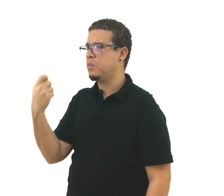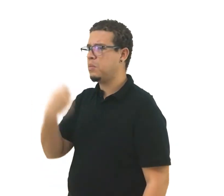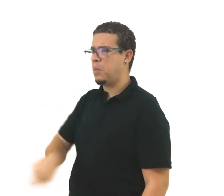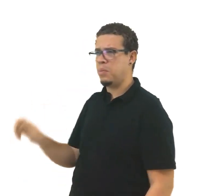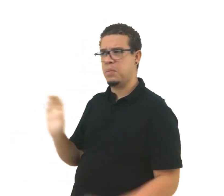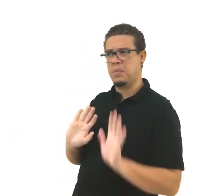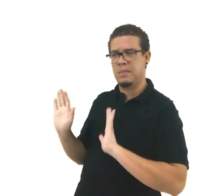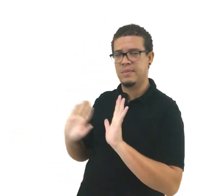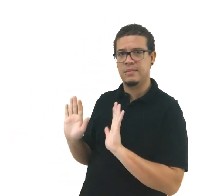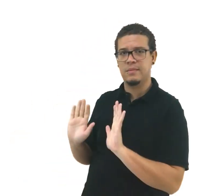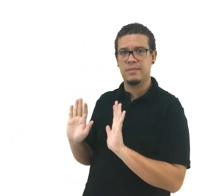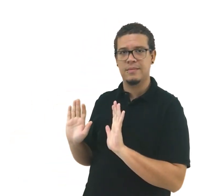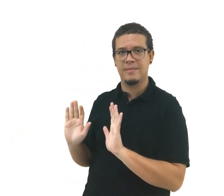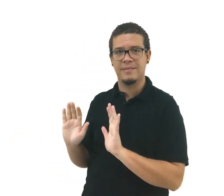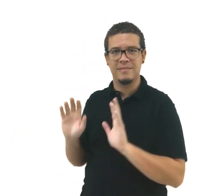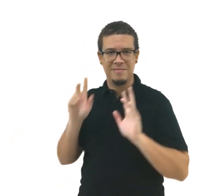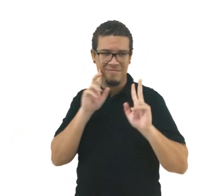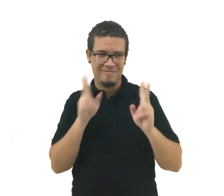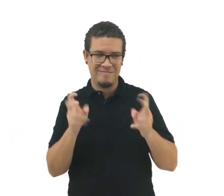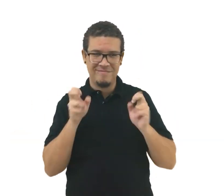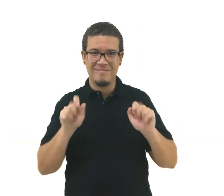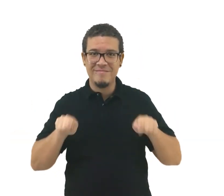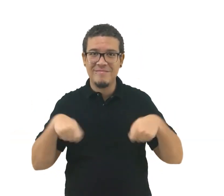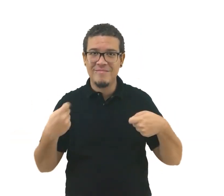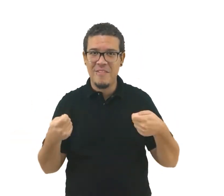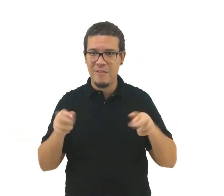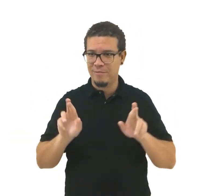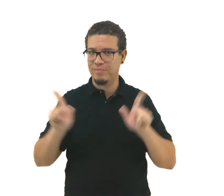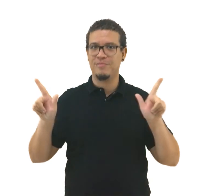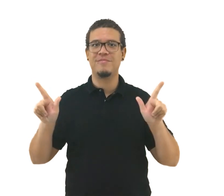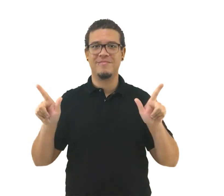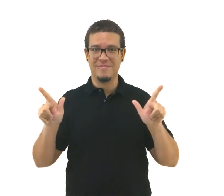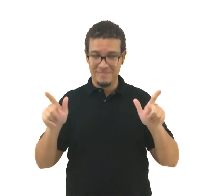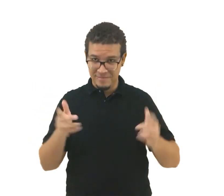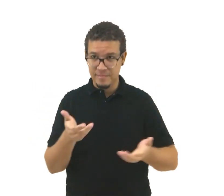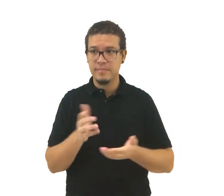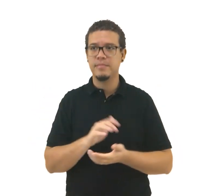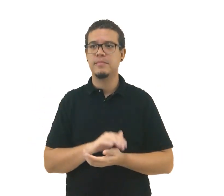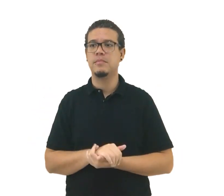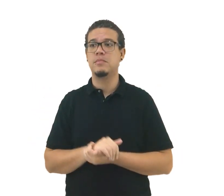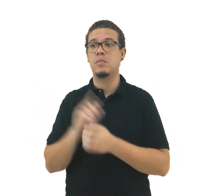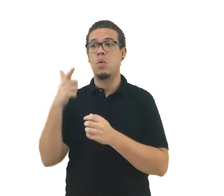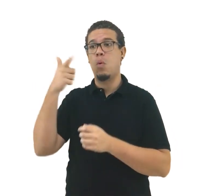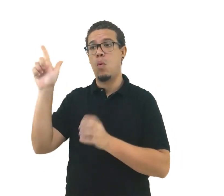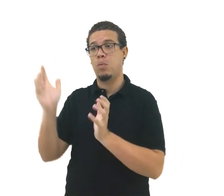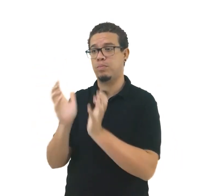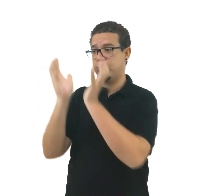Esse é o não preciso. Então, eu faço uma condensação dos sinais.